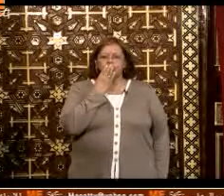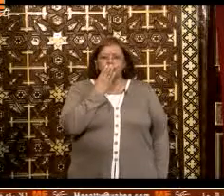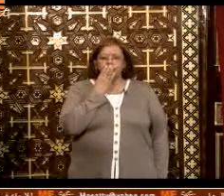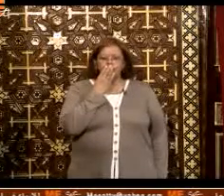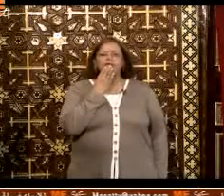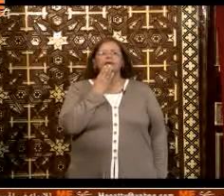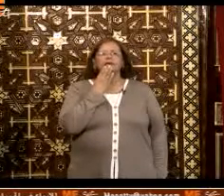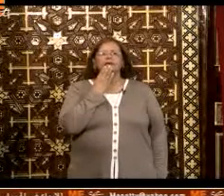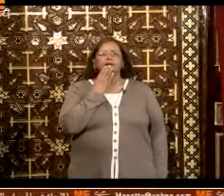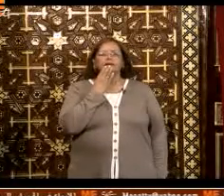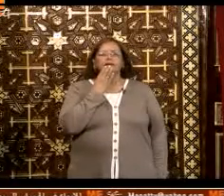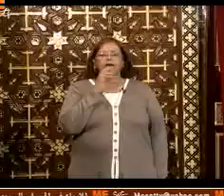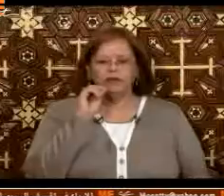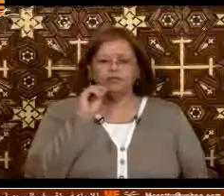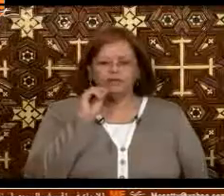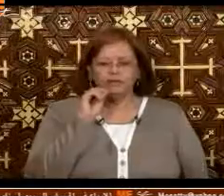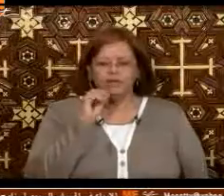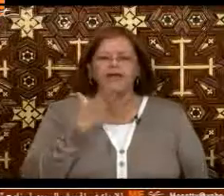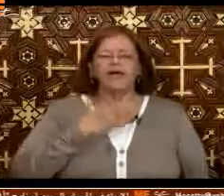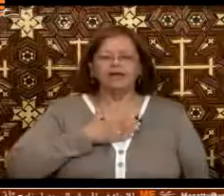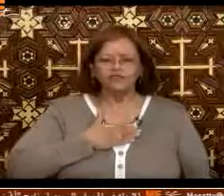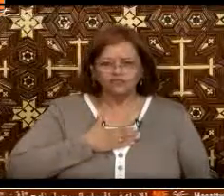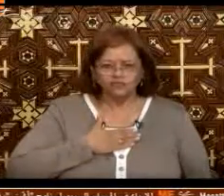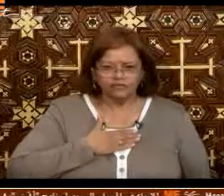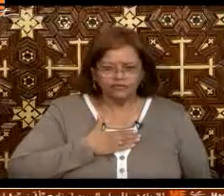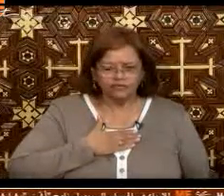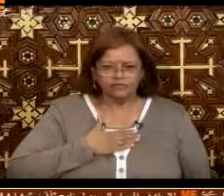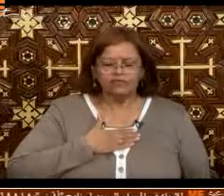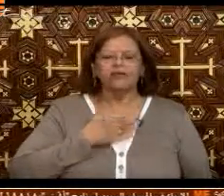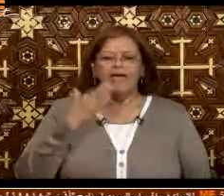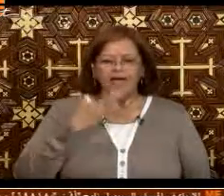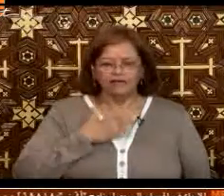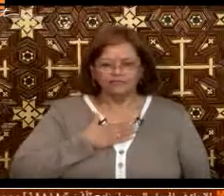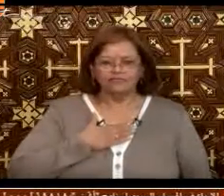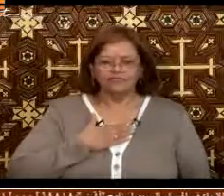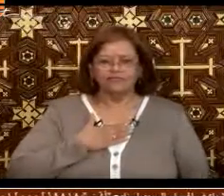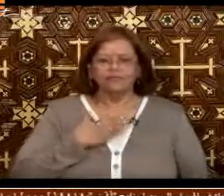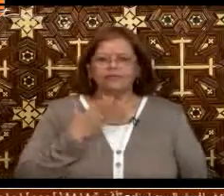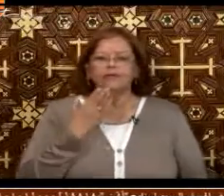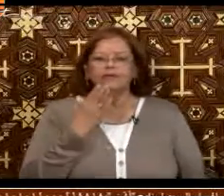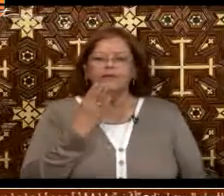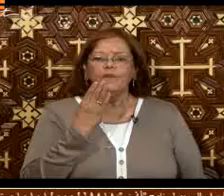ب. هقول تاني ألف ألف